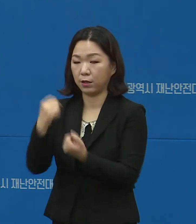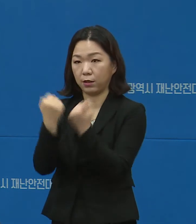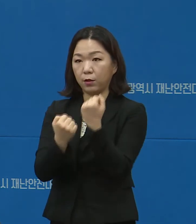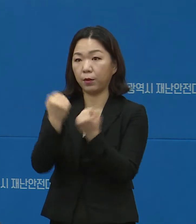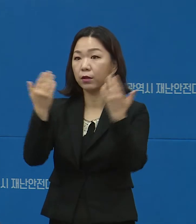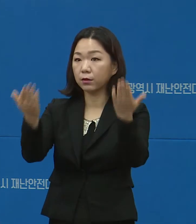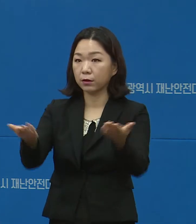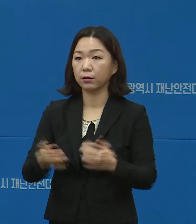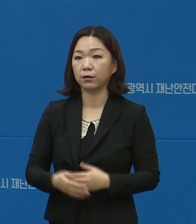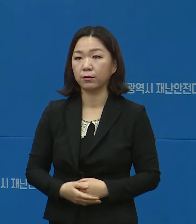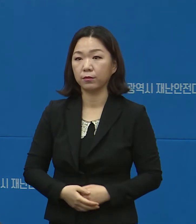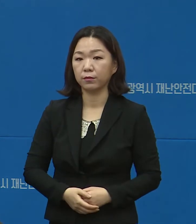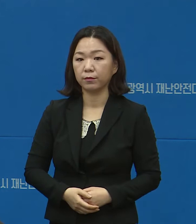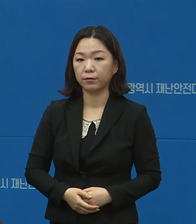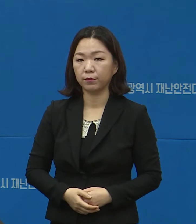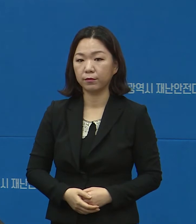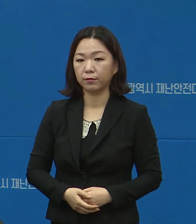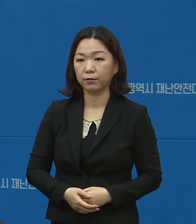드리도록 하겠습니다.